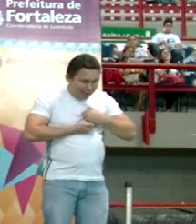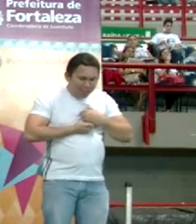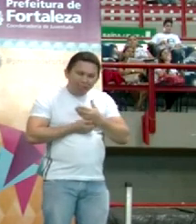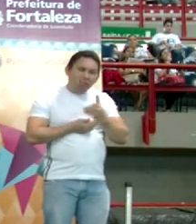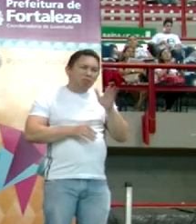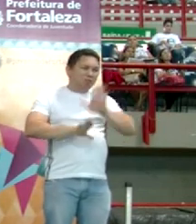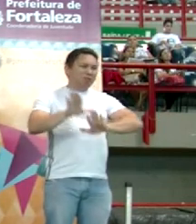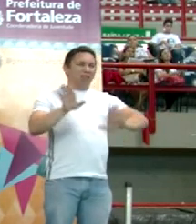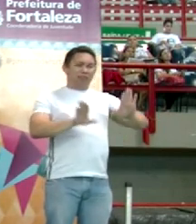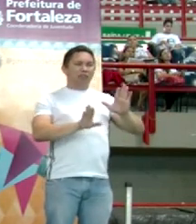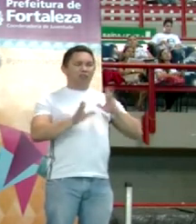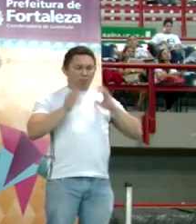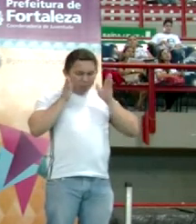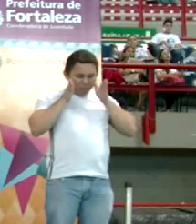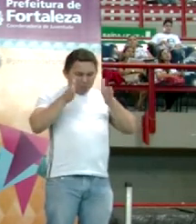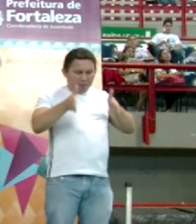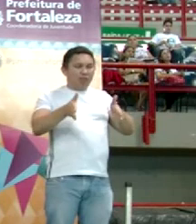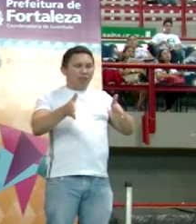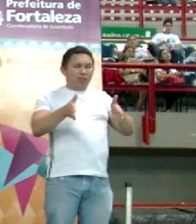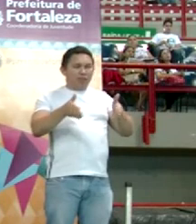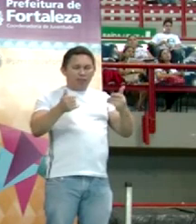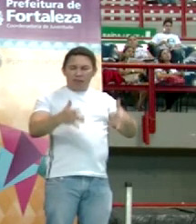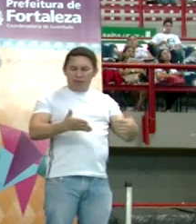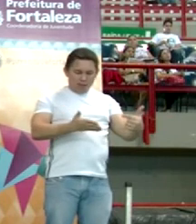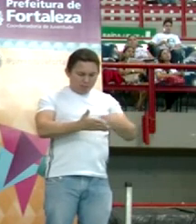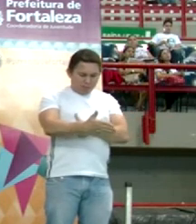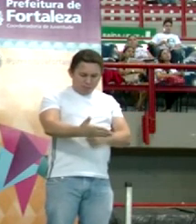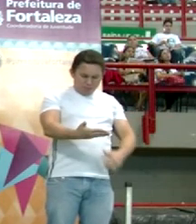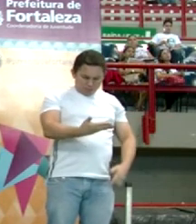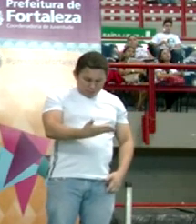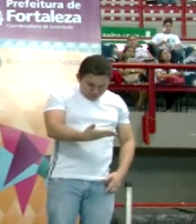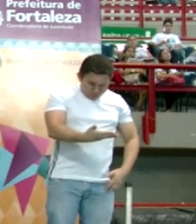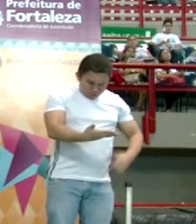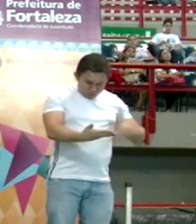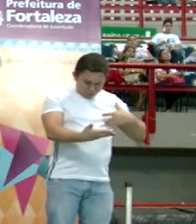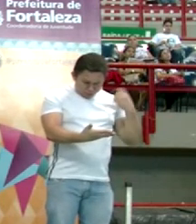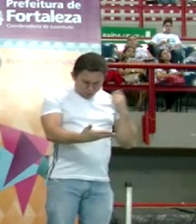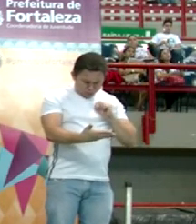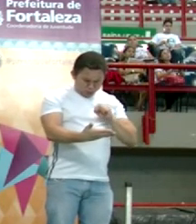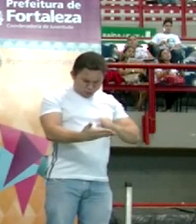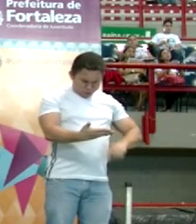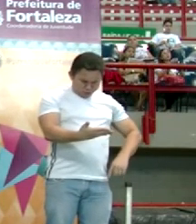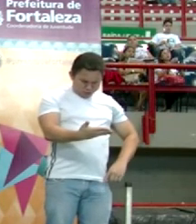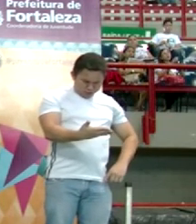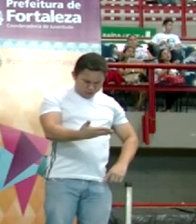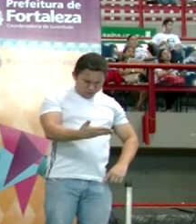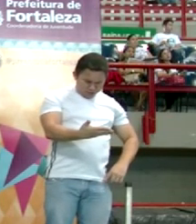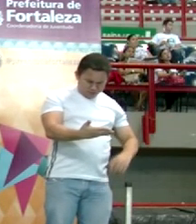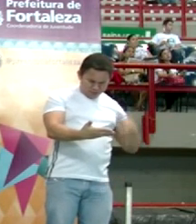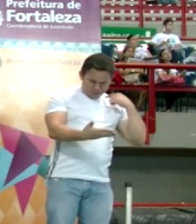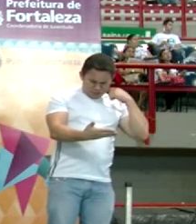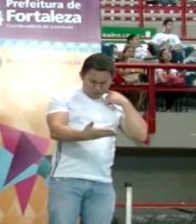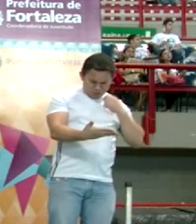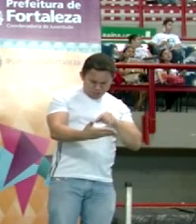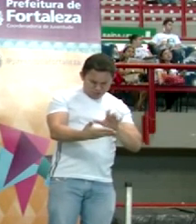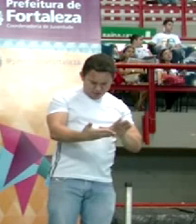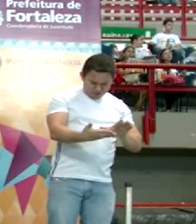essas coisas. Aqui tá perguntando o que, meu pai? Entre função cona...